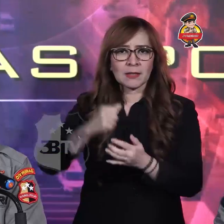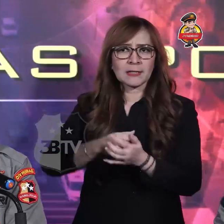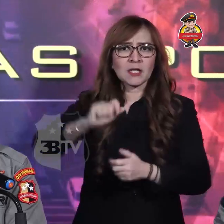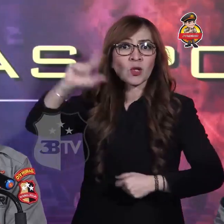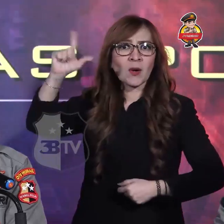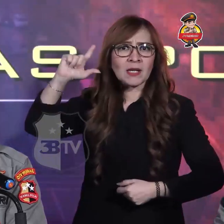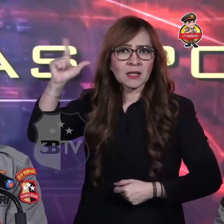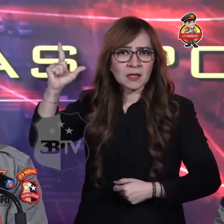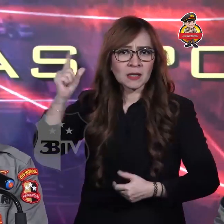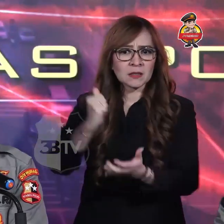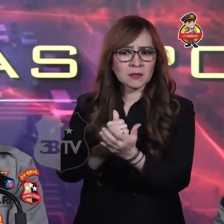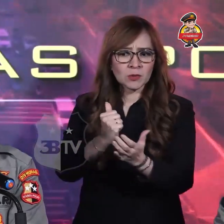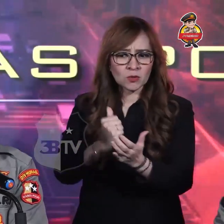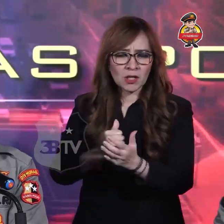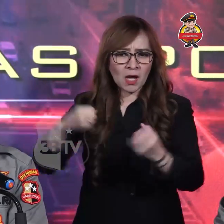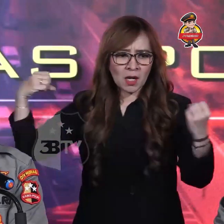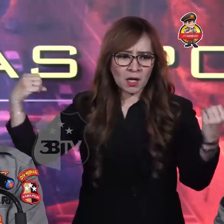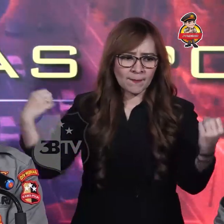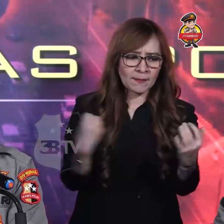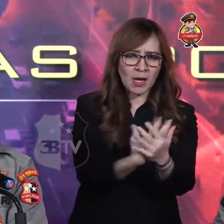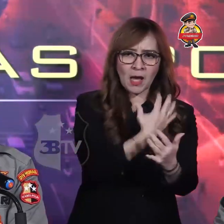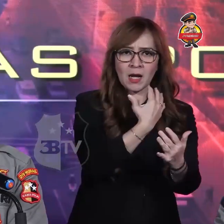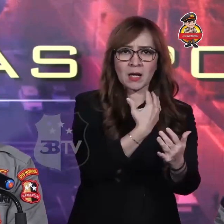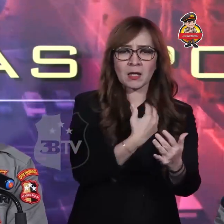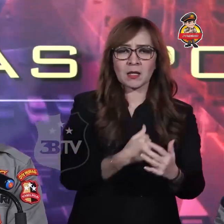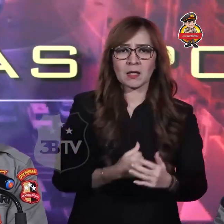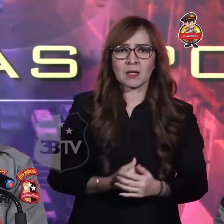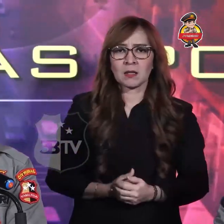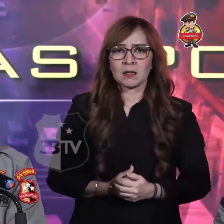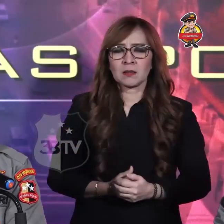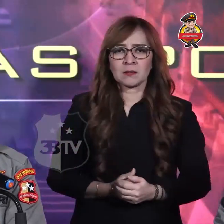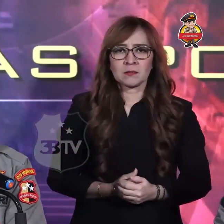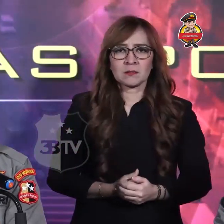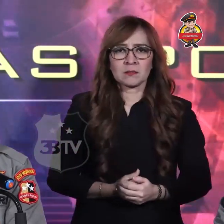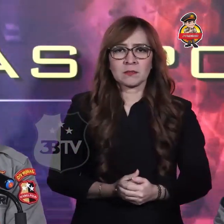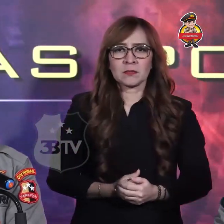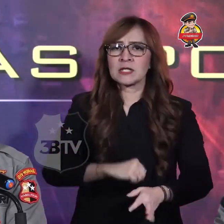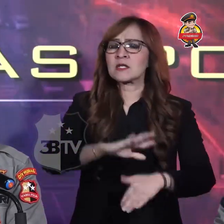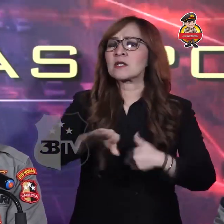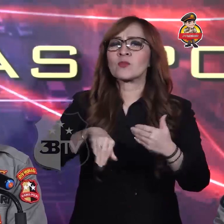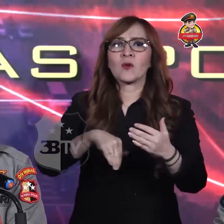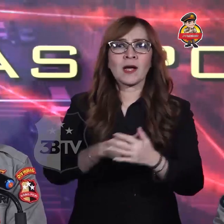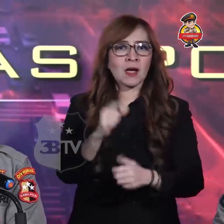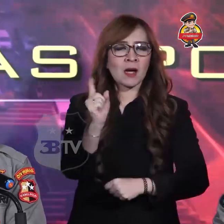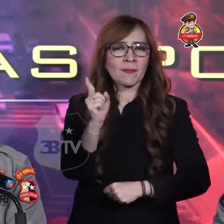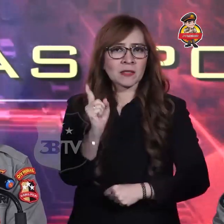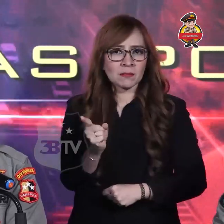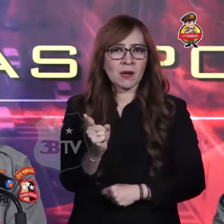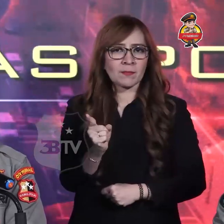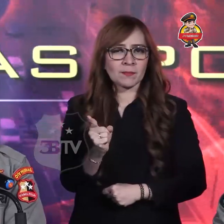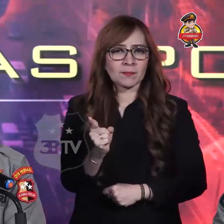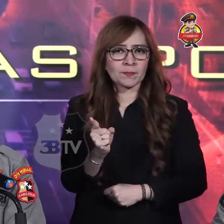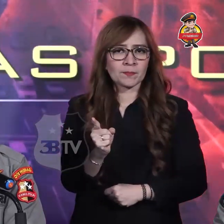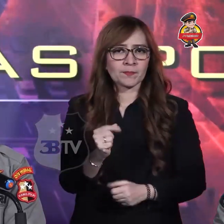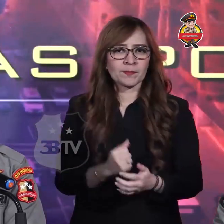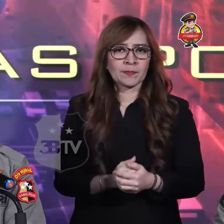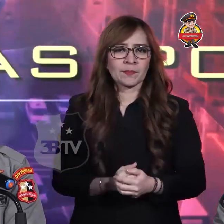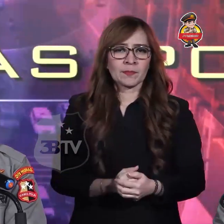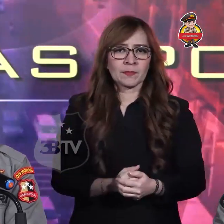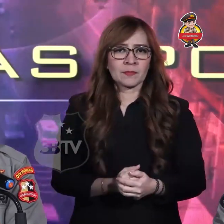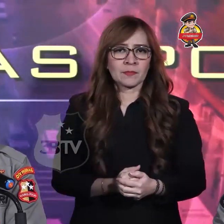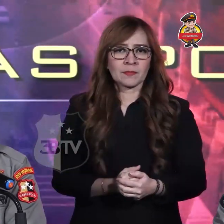pelanggar. Pelanggar keimigrasian, pelanggar ketenagakerjaan, karena ulah para